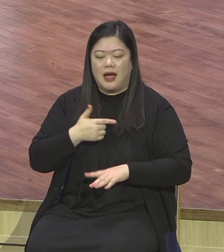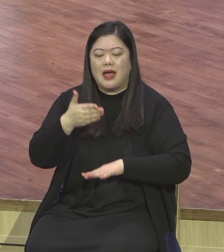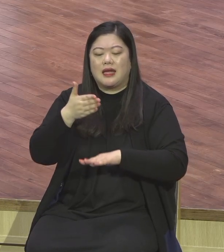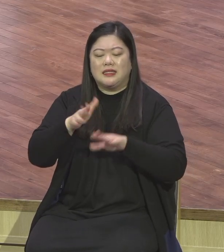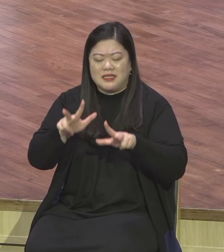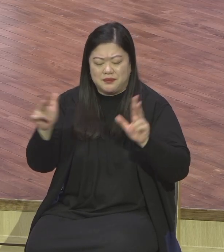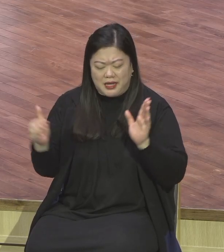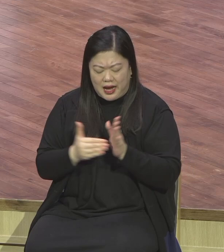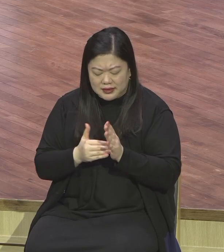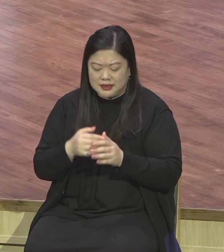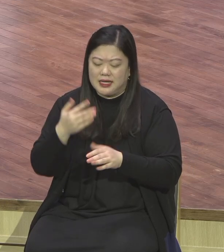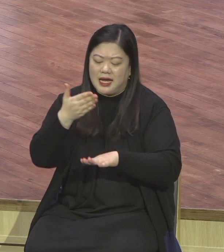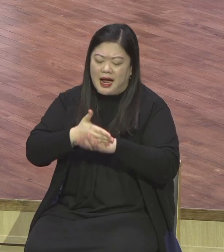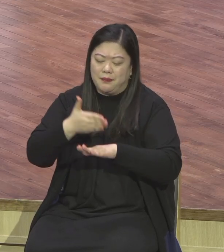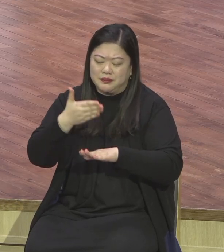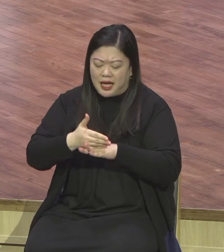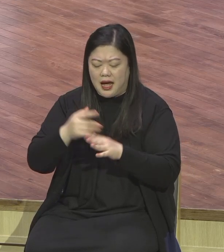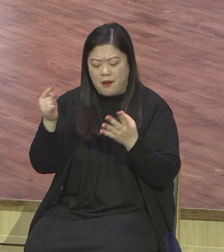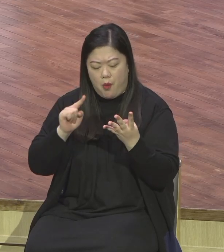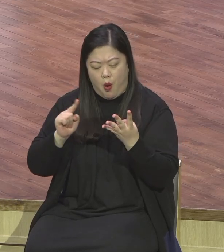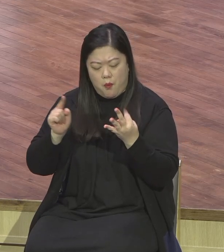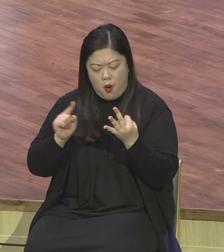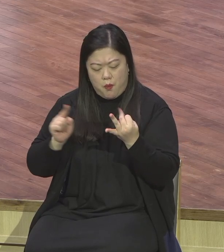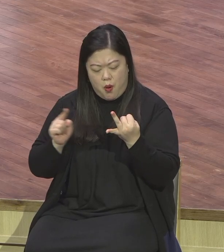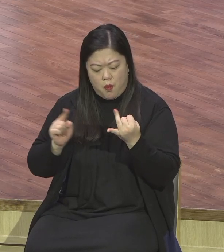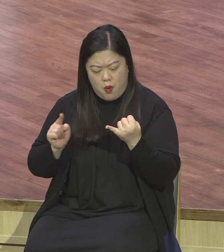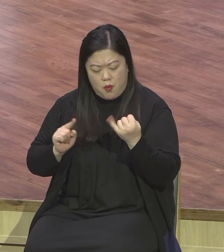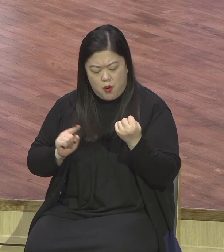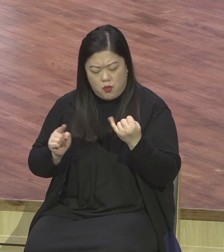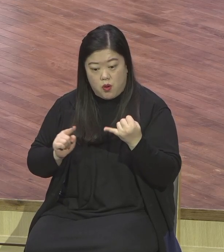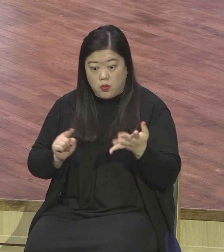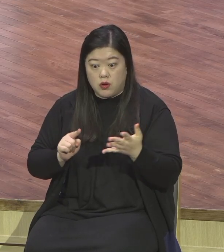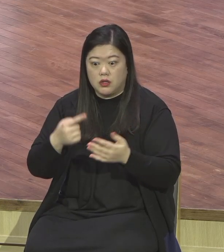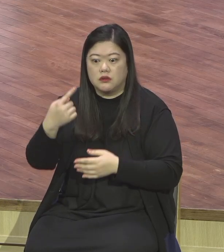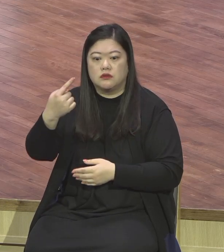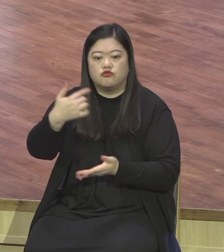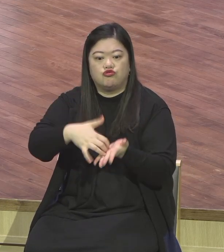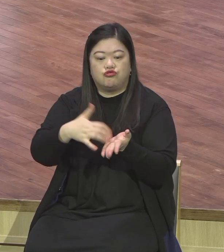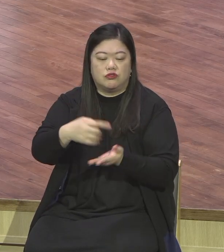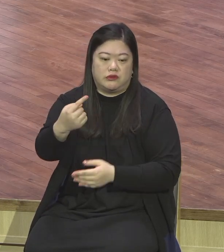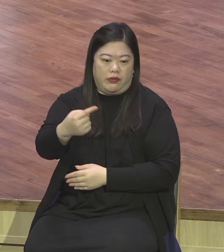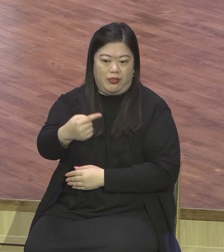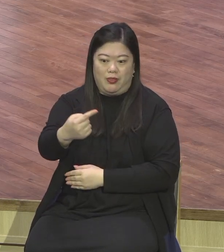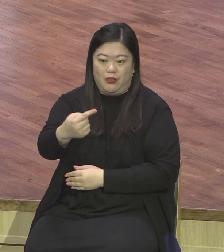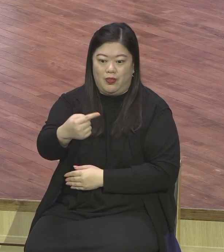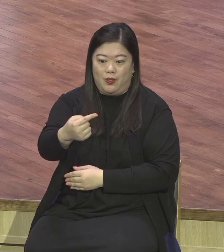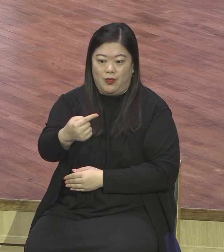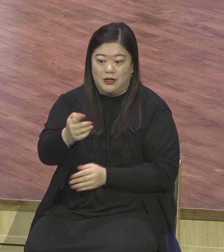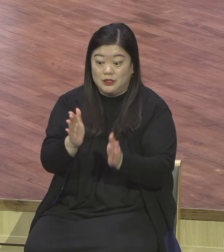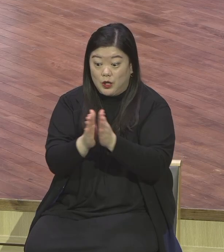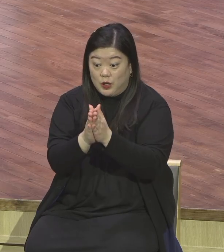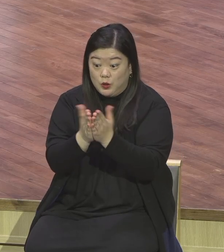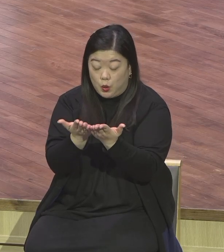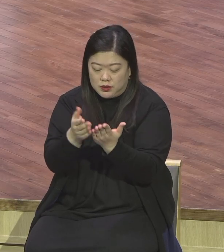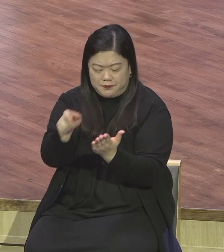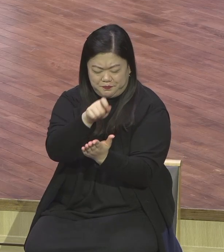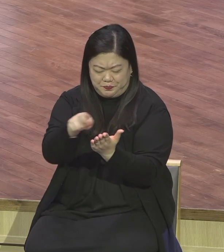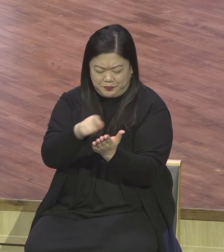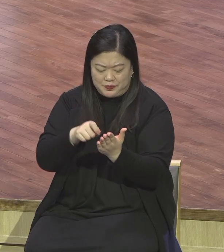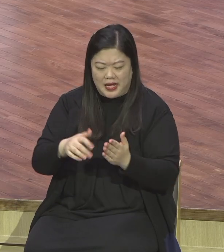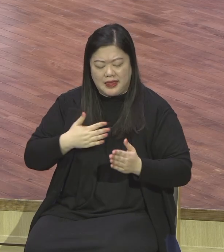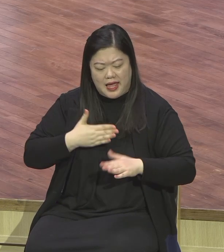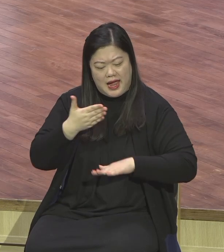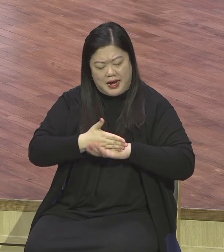나왔어요 천여 가지가 감사 노트가 나와서 내가 이걸 쓰다 보니까 세상 보는 눈이 달라졌다고